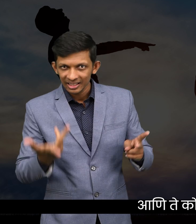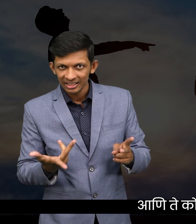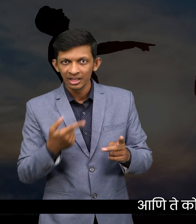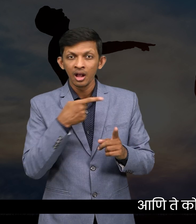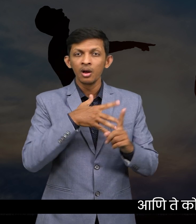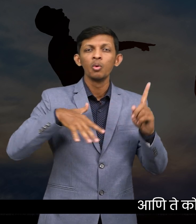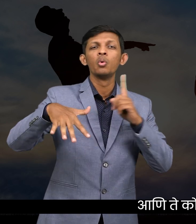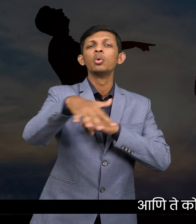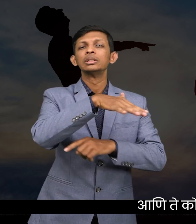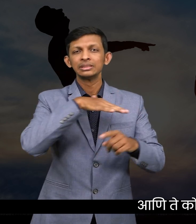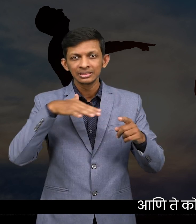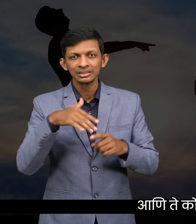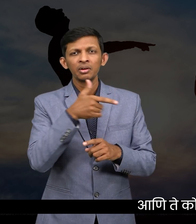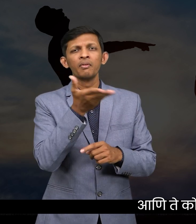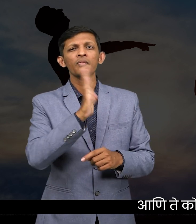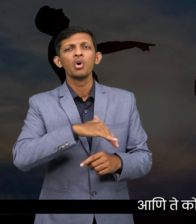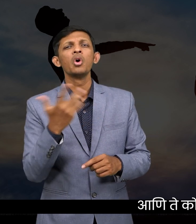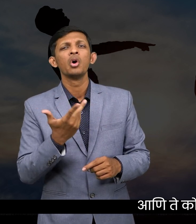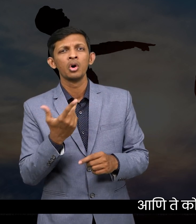घालतात इत्यादी.